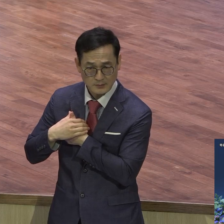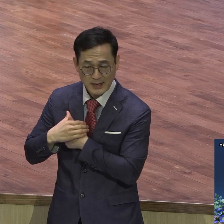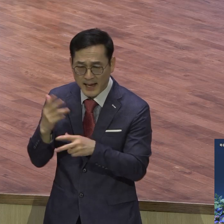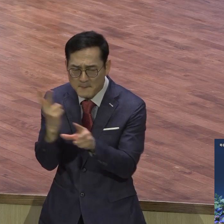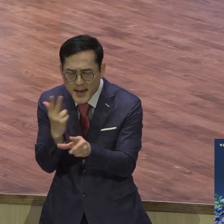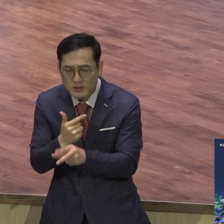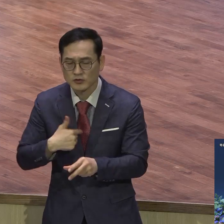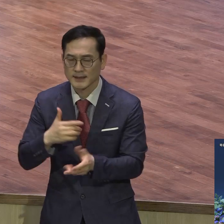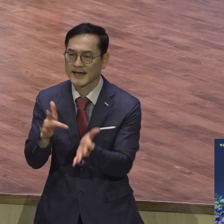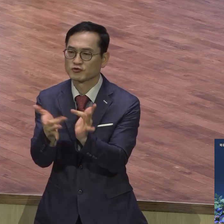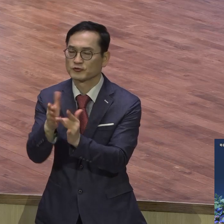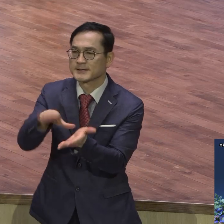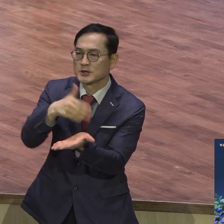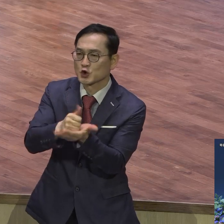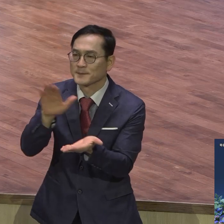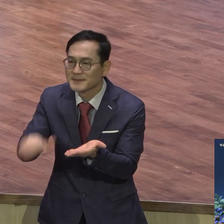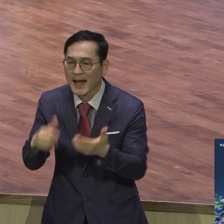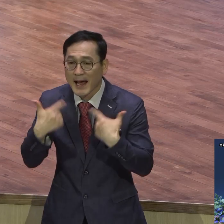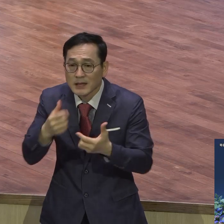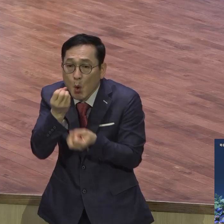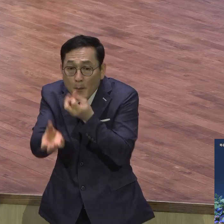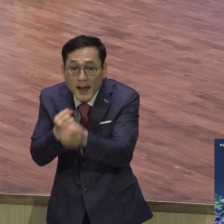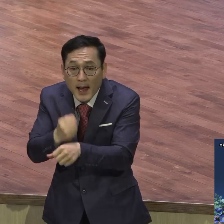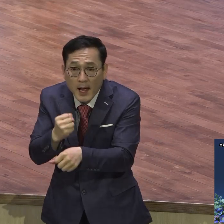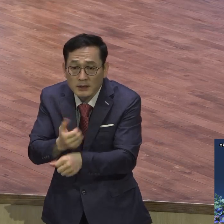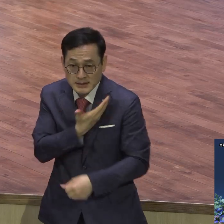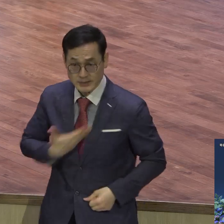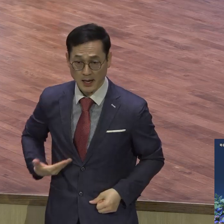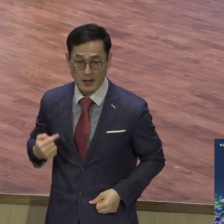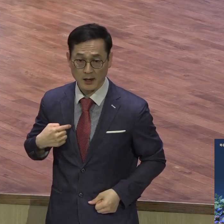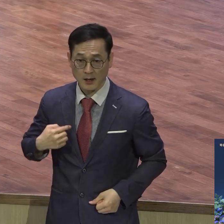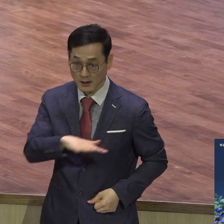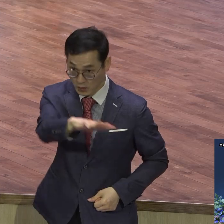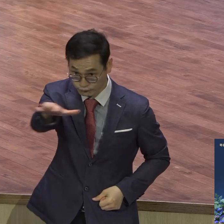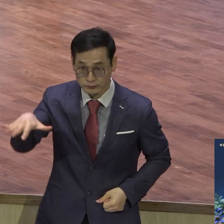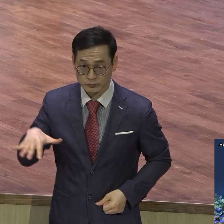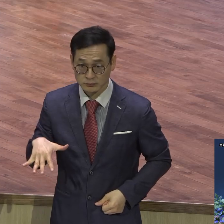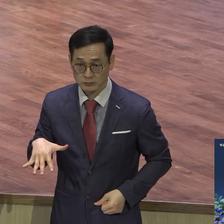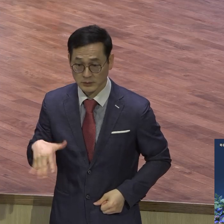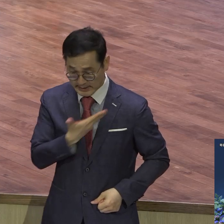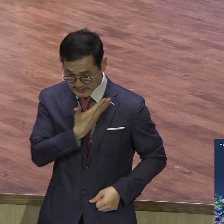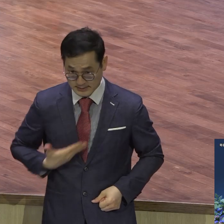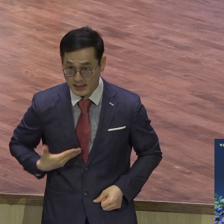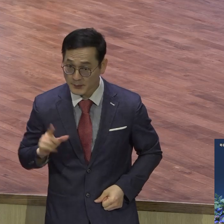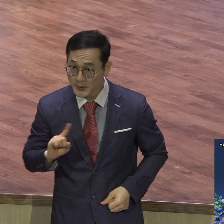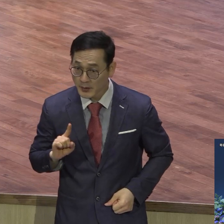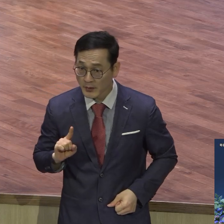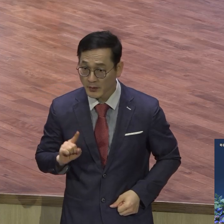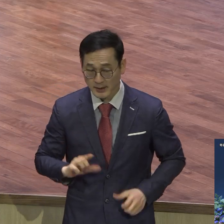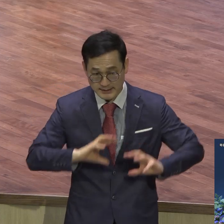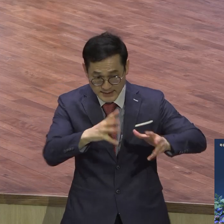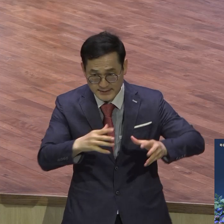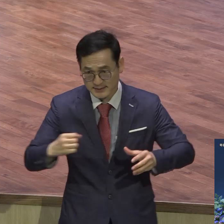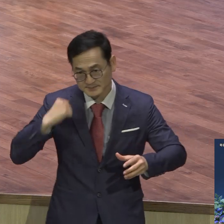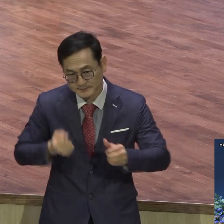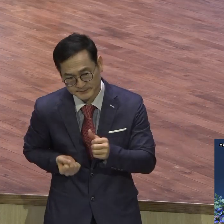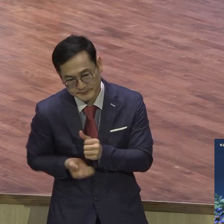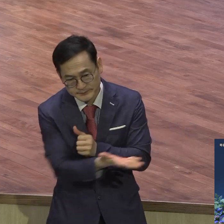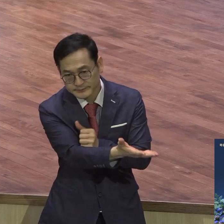고백하면서 믿는 그리스도의 제자라고요. 그 제자는 삶 속에 뭐라 그래요? 영영을 입혀요.